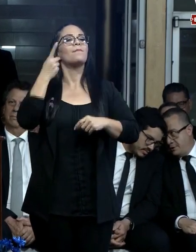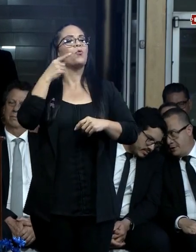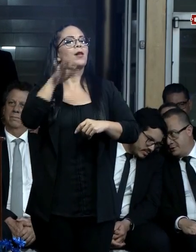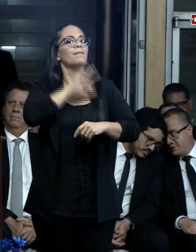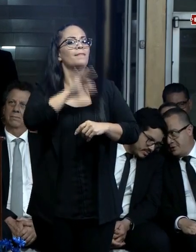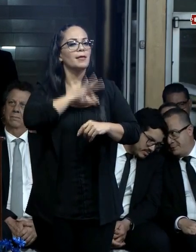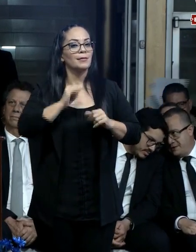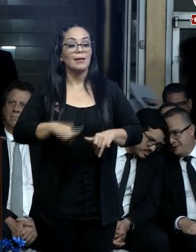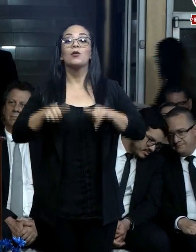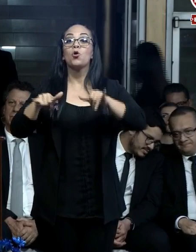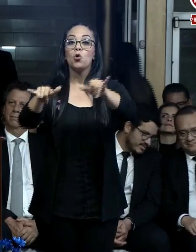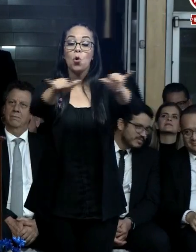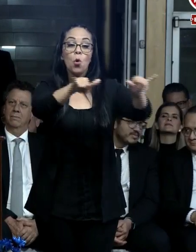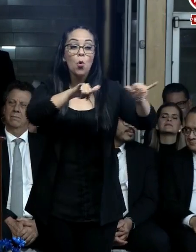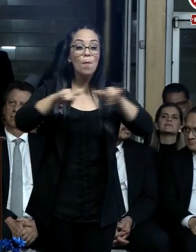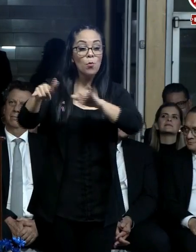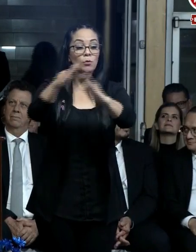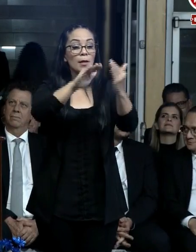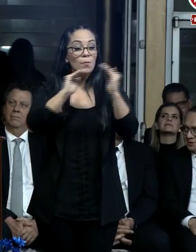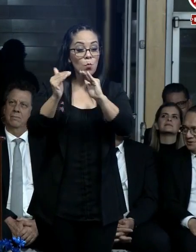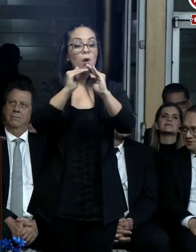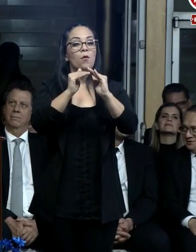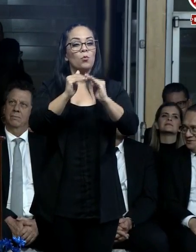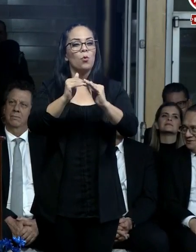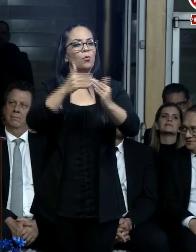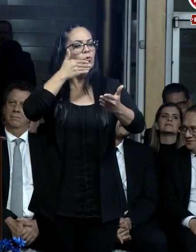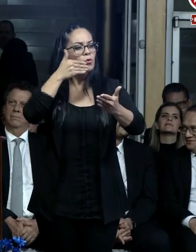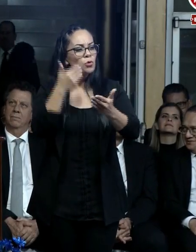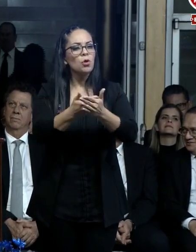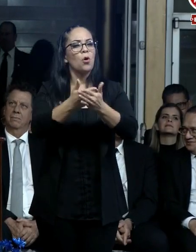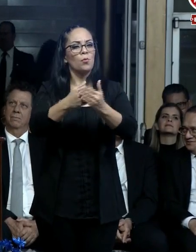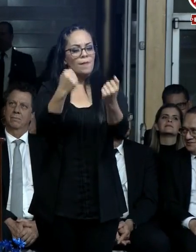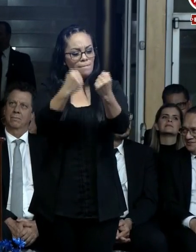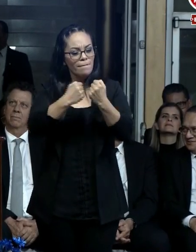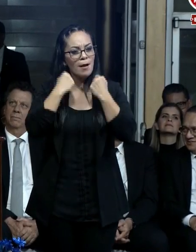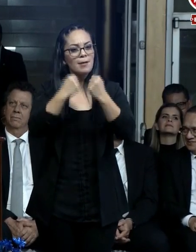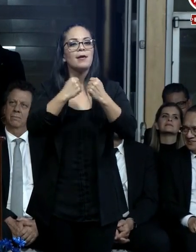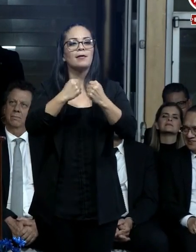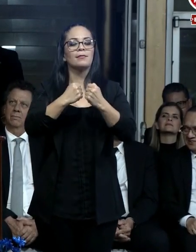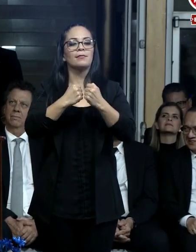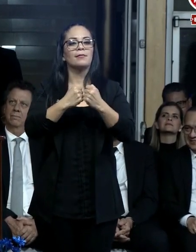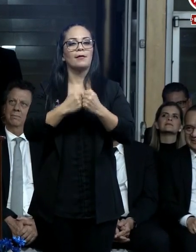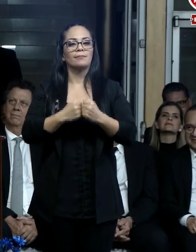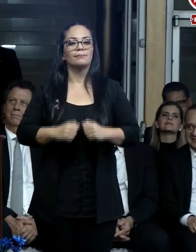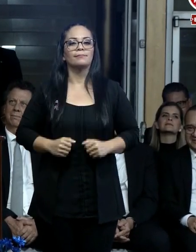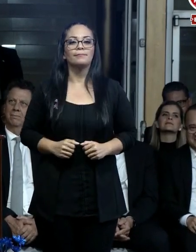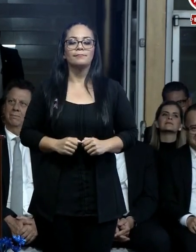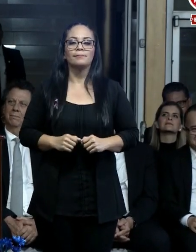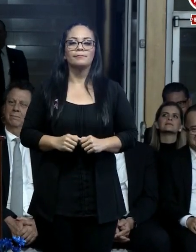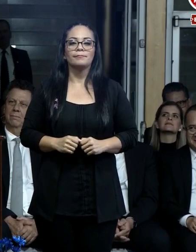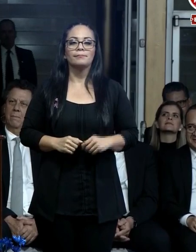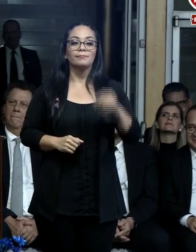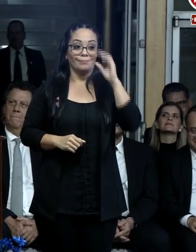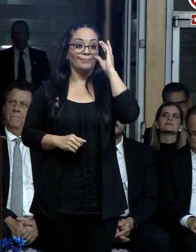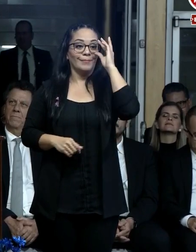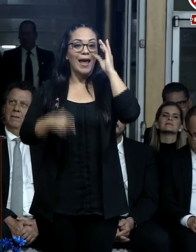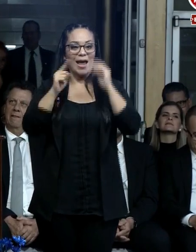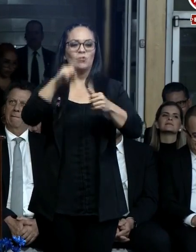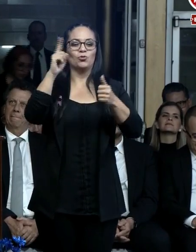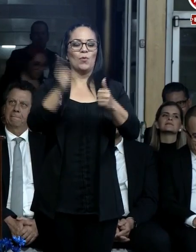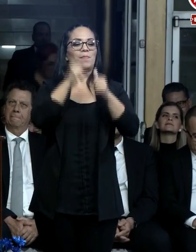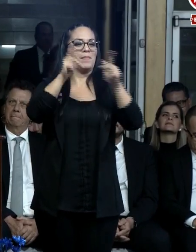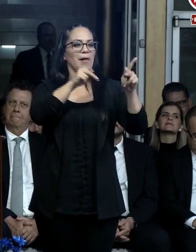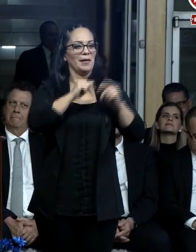bienestar común de un pueblo noble y valiente. No, señores. No lo vamos a